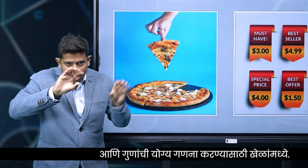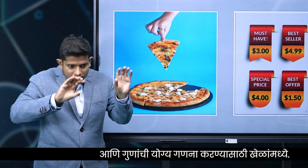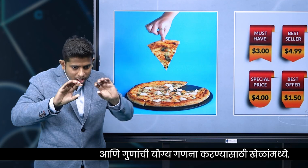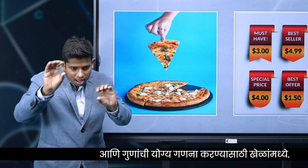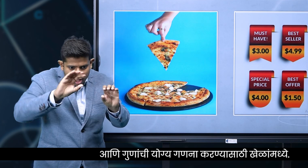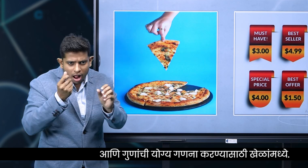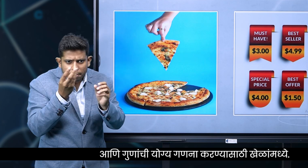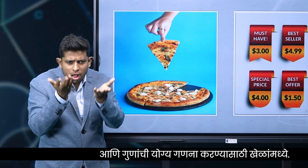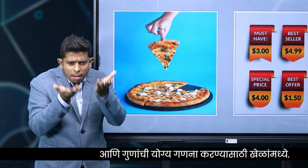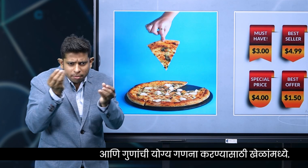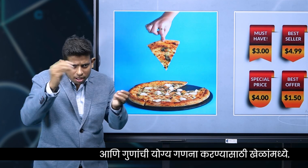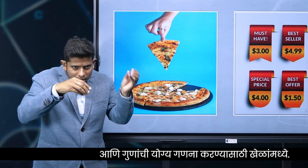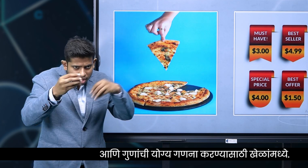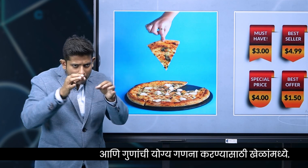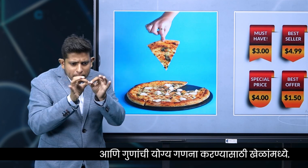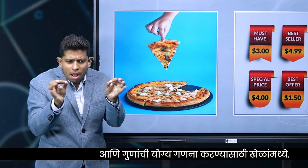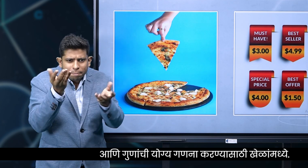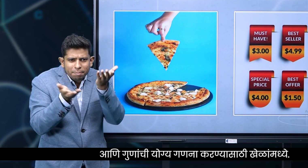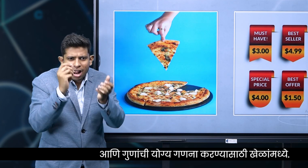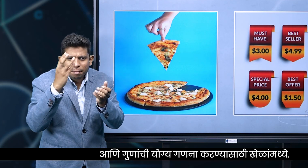गुणांची योग्य गणना करण्यासाठी खेळांमध्ये.